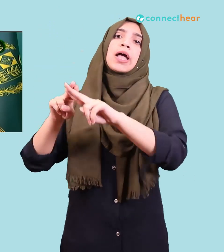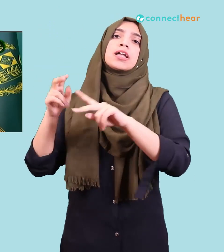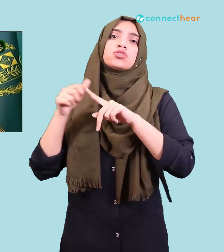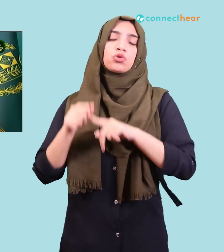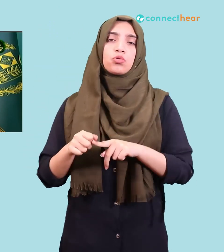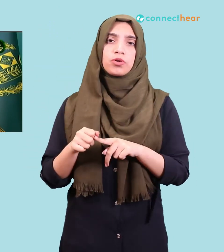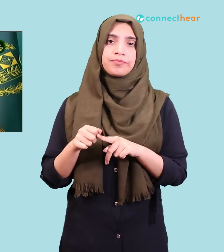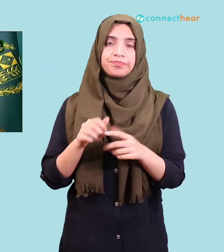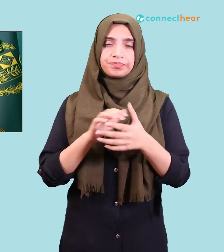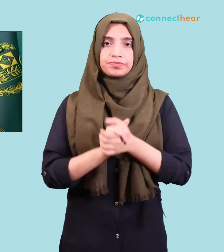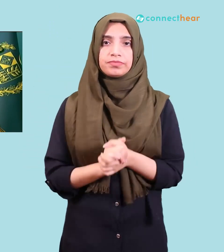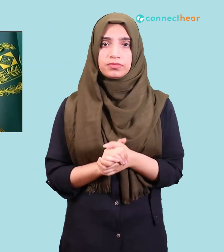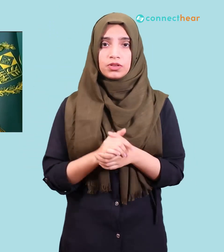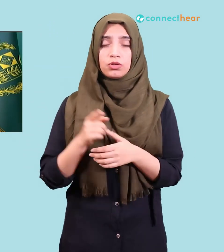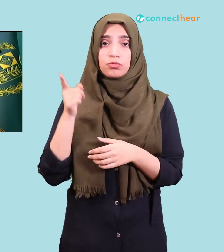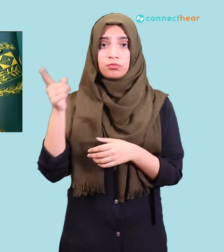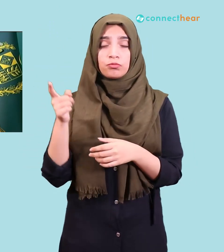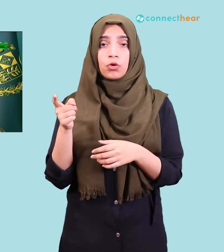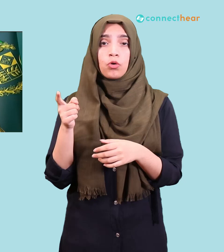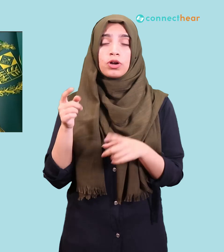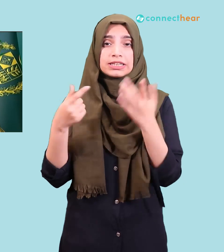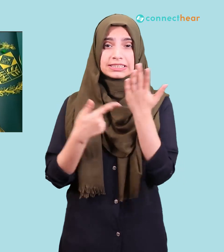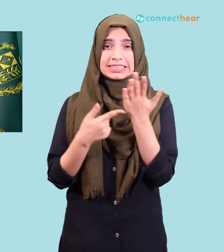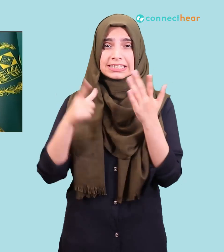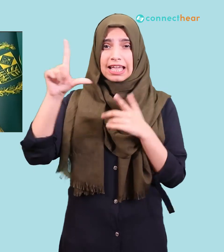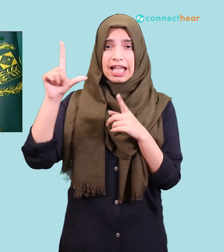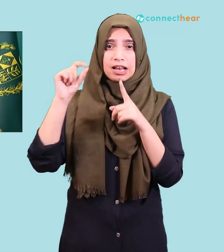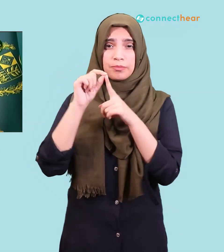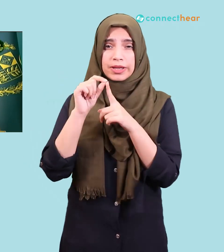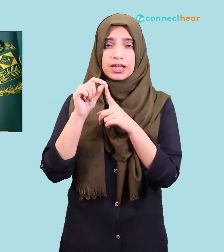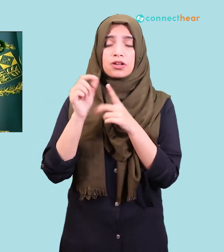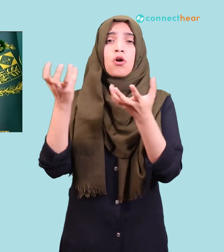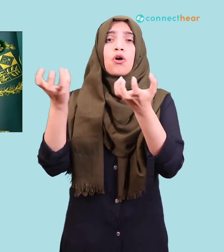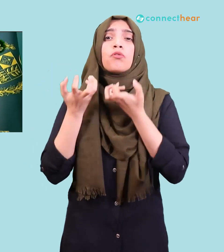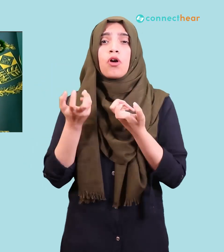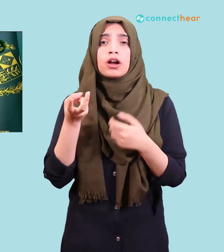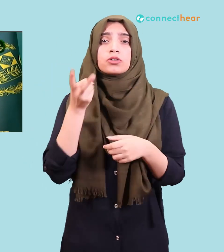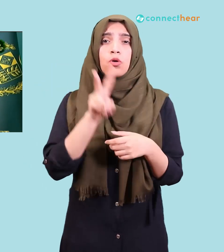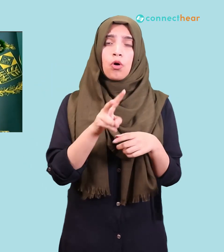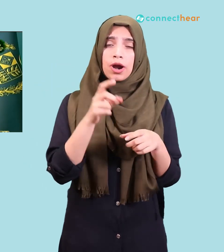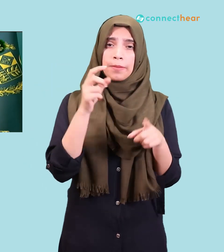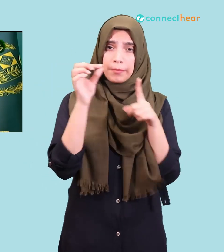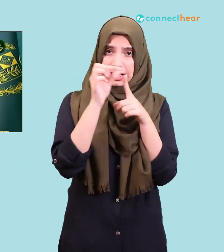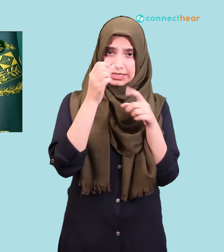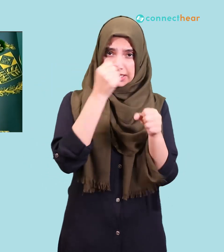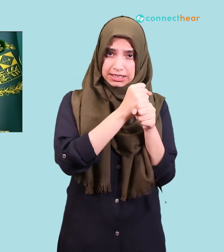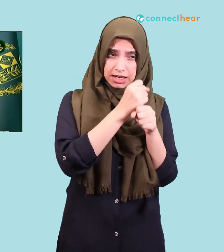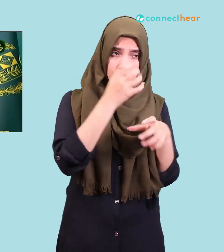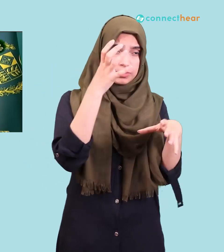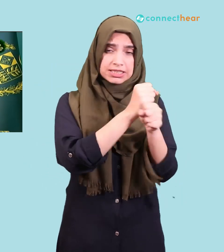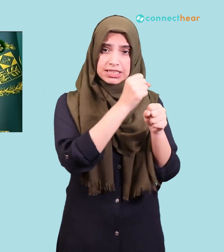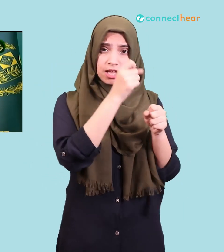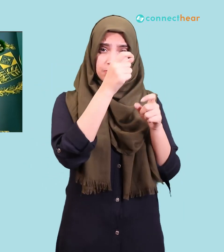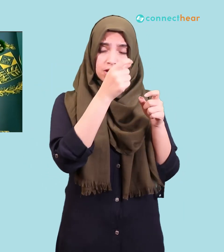ही है। वो भी ये चाहते हैं कि किसी किस्म का किसी मुल्क में किसी की ज़रूरत ना